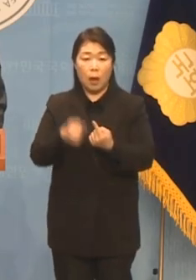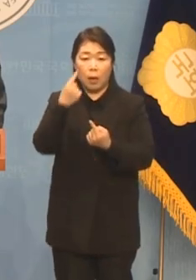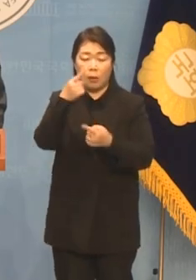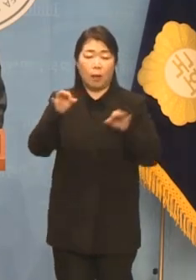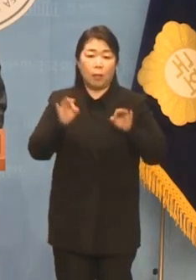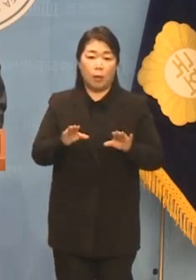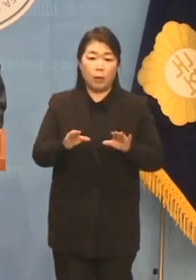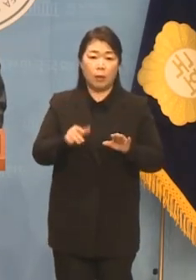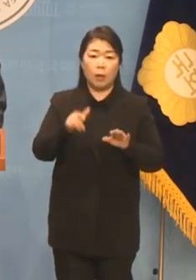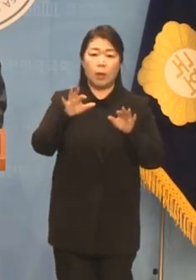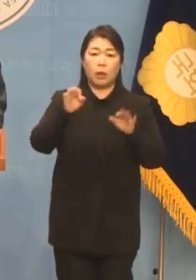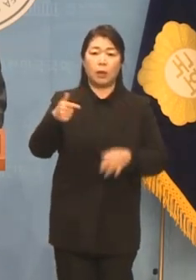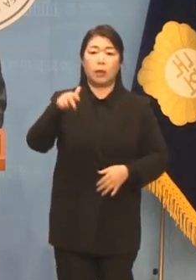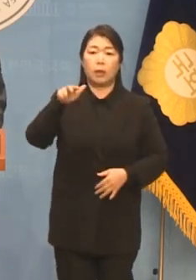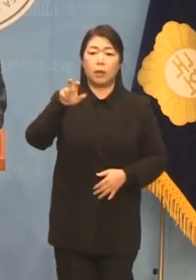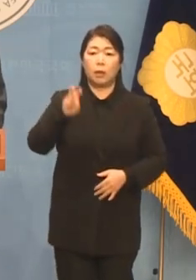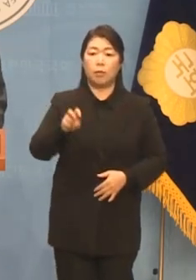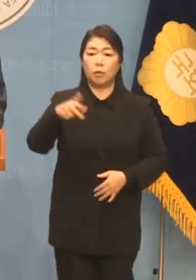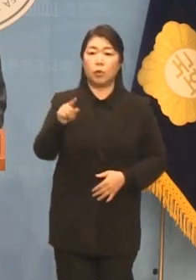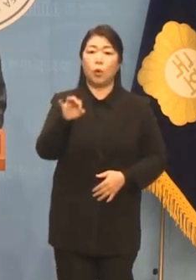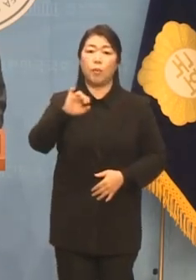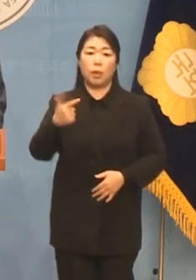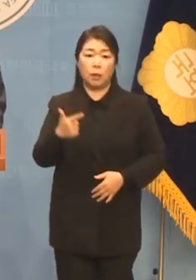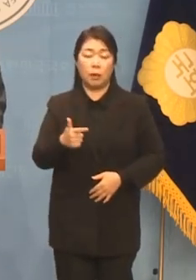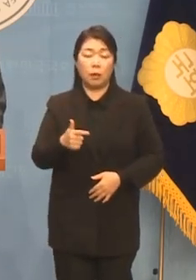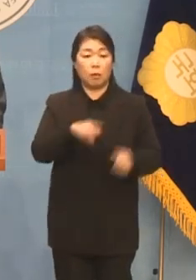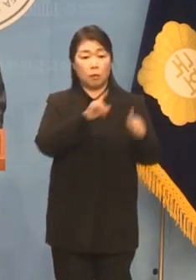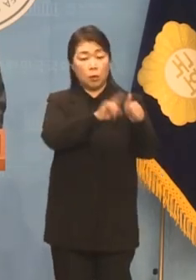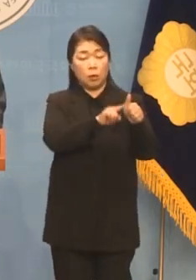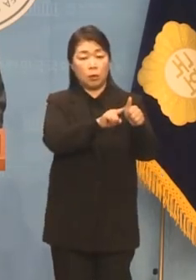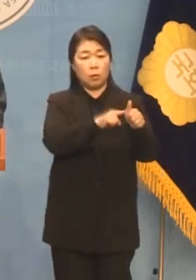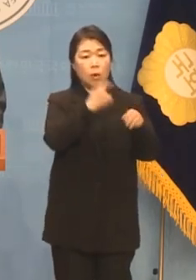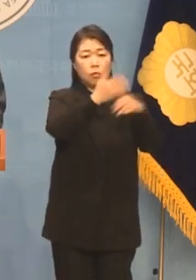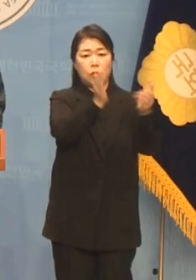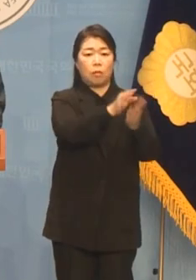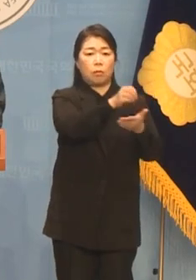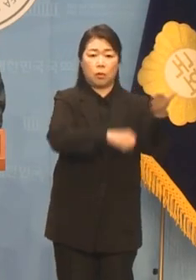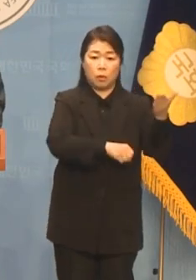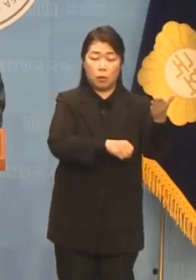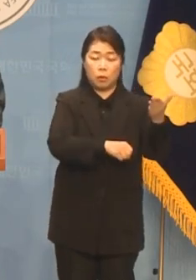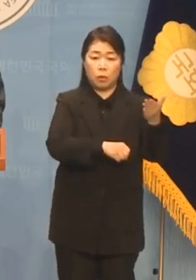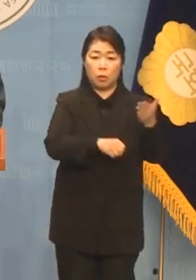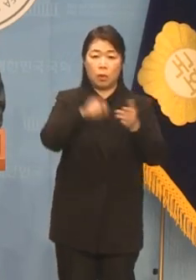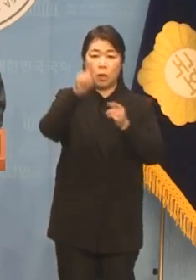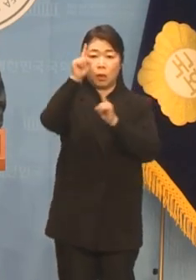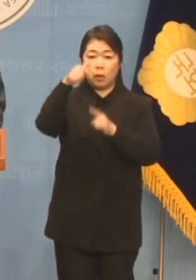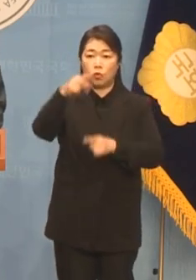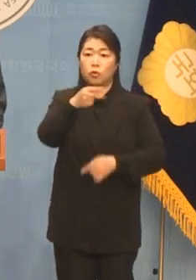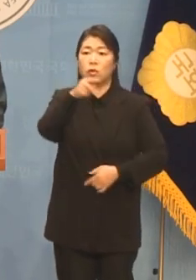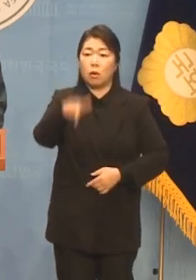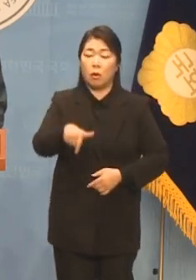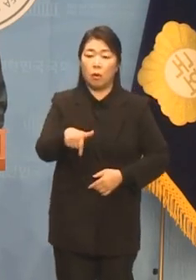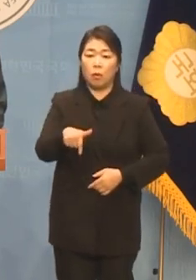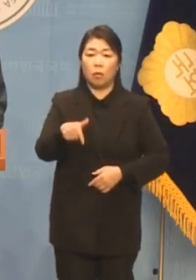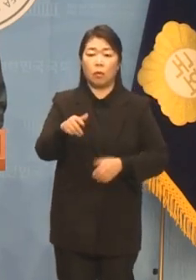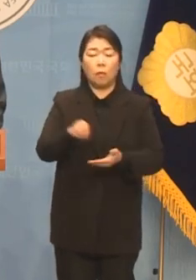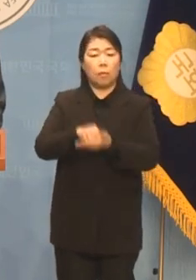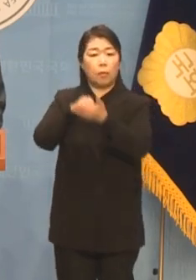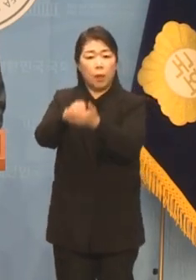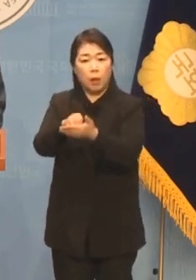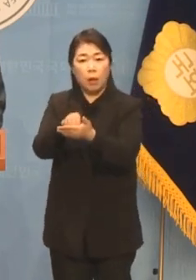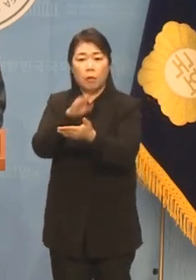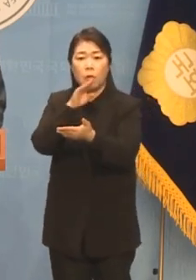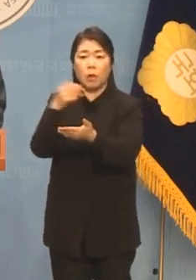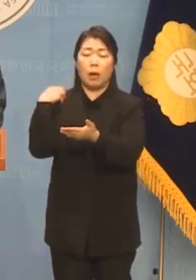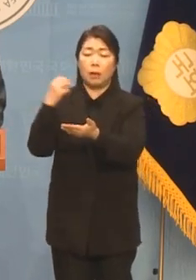김종민 후보는 민주당을 탈당해 이준석 대표의 개혁 신당에 합류했다가 다시 탈당하고 새로운 미래에